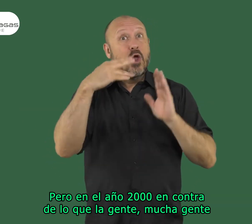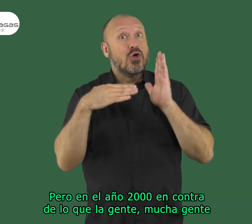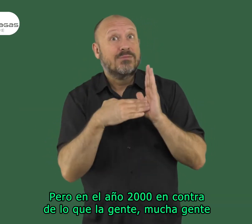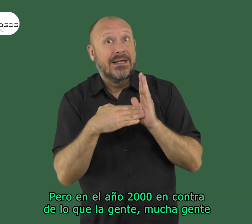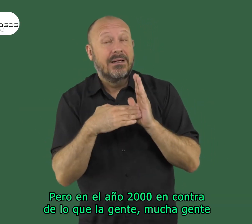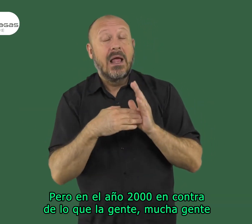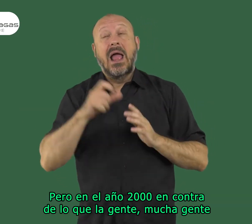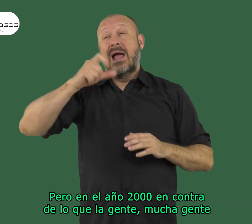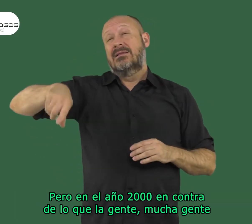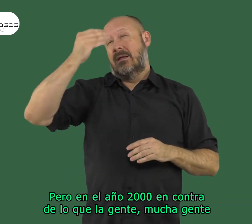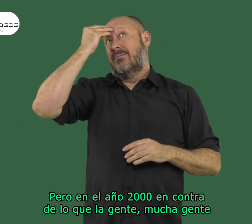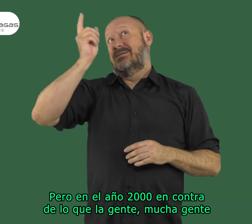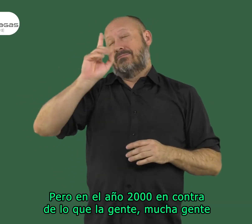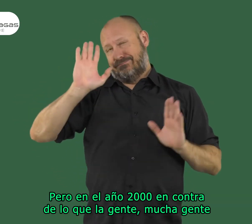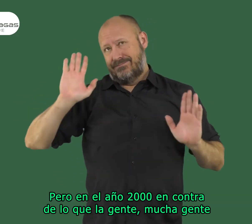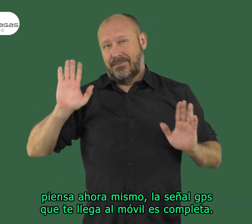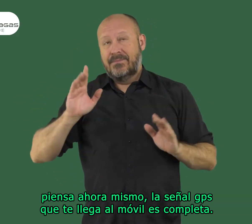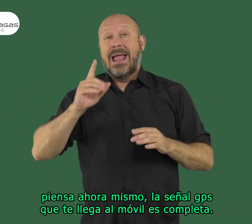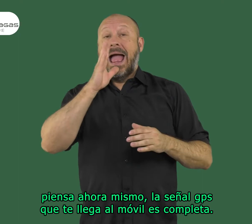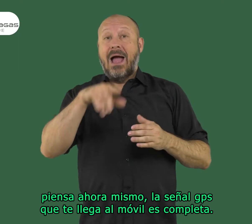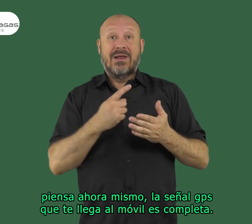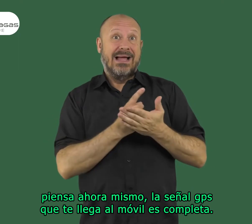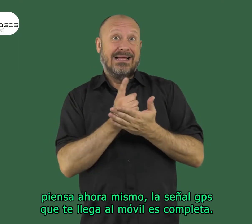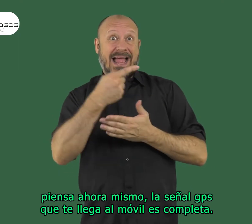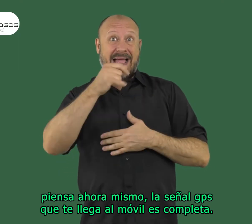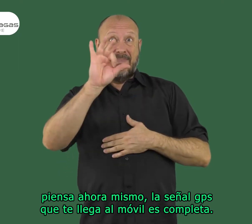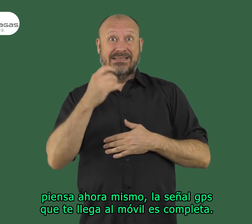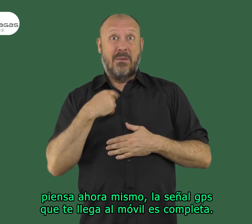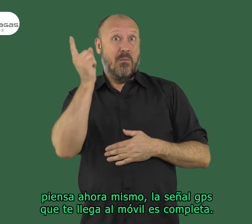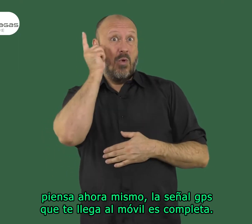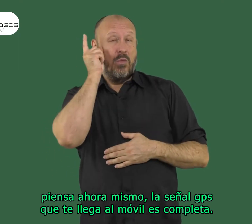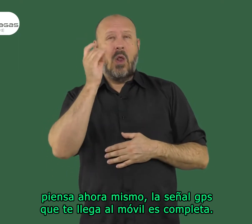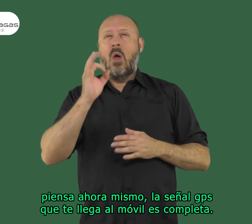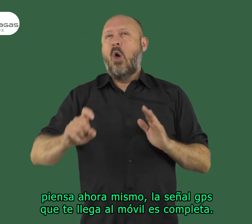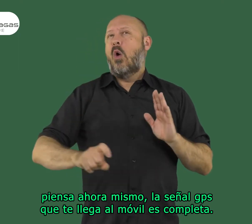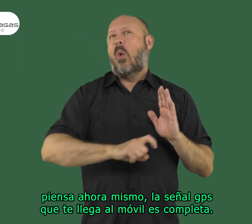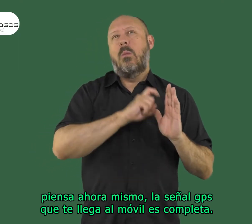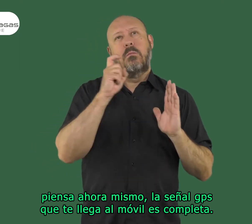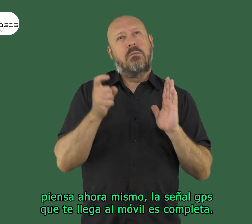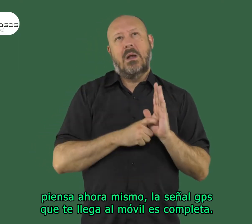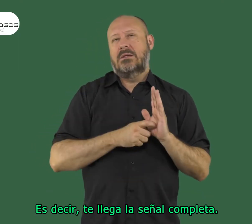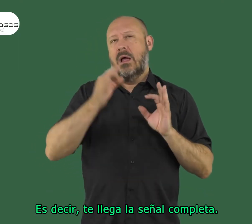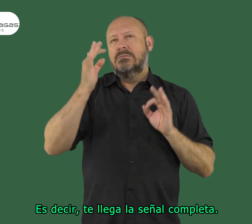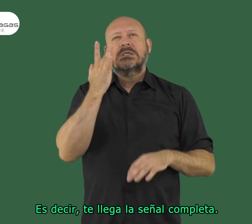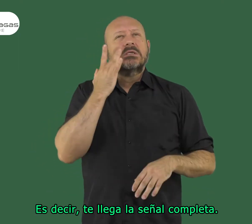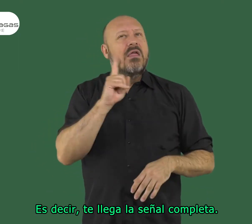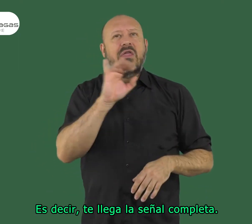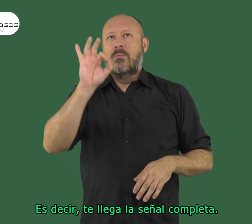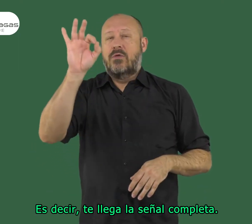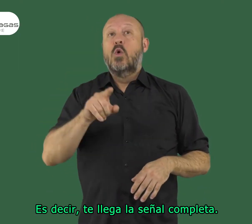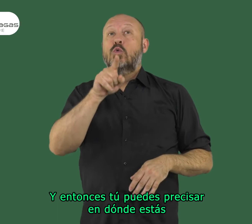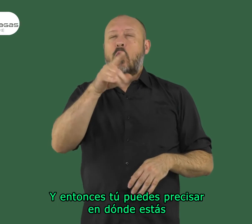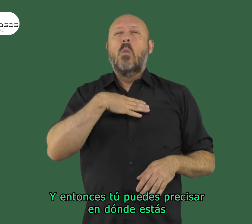año 2000, en contra de lo que mucha gente piensa, ahora mismo la señal GPS que te llega al móvil es completa, es decir, te llega la